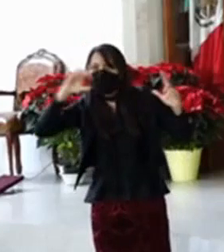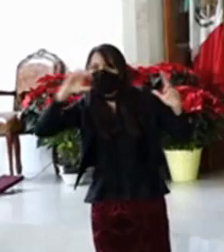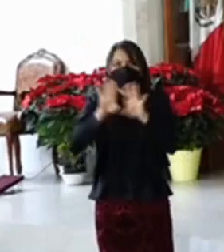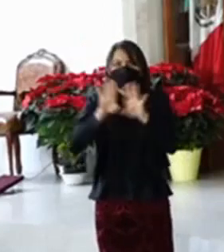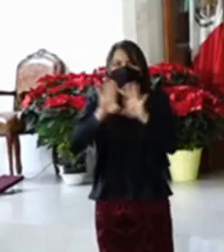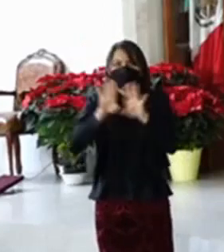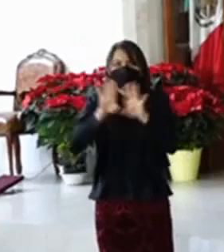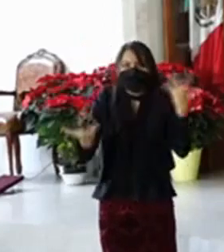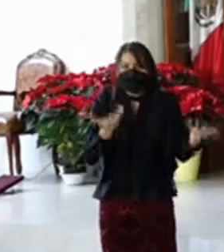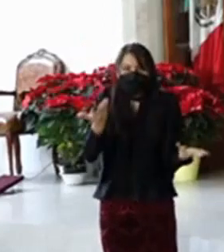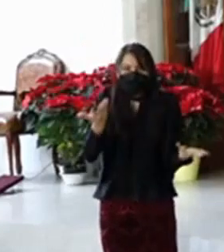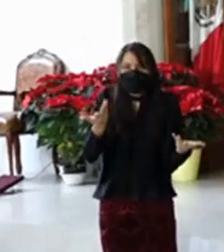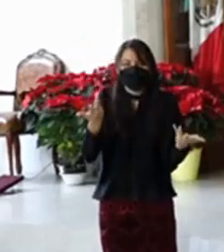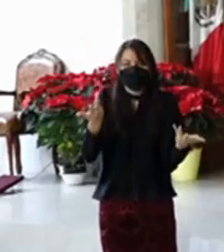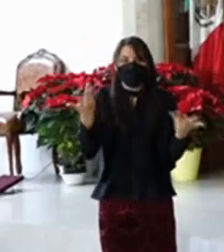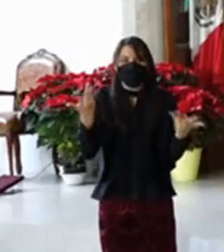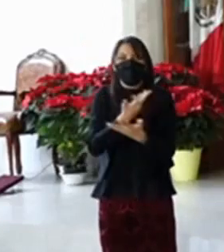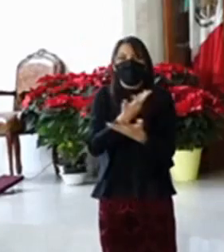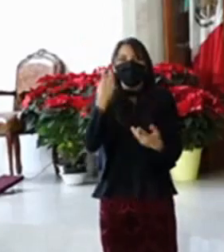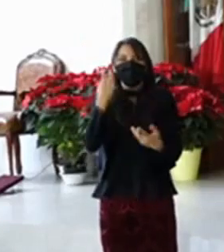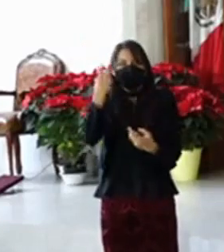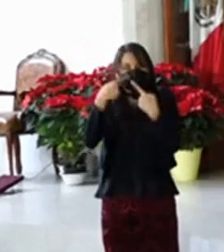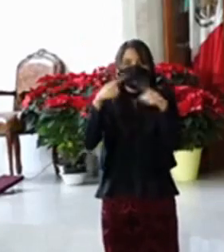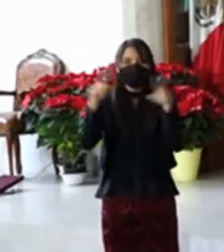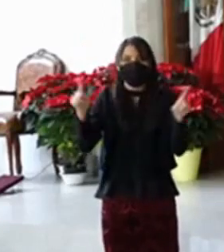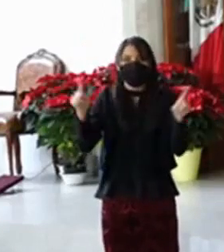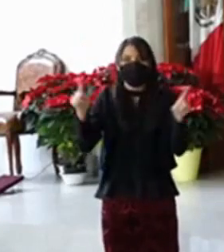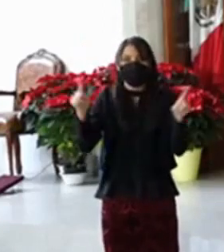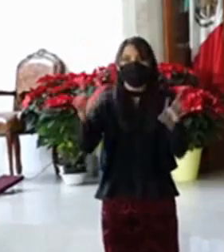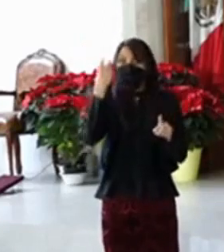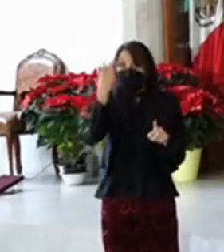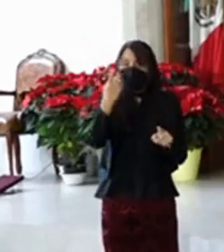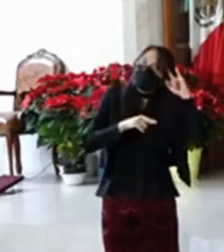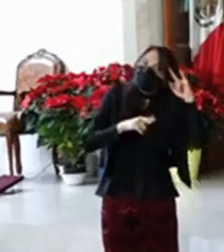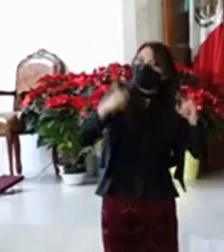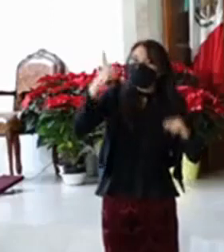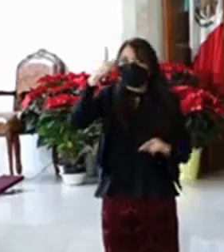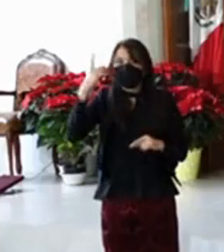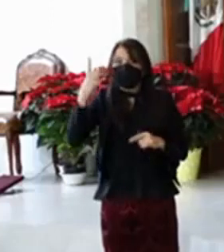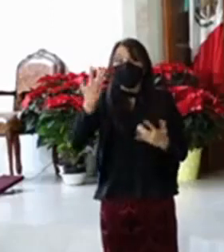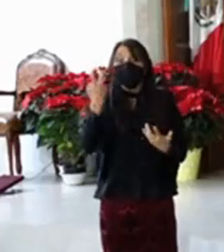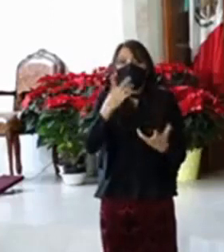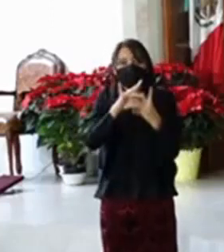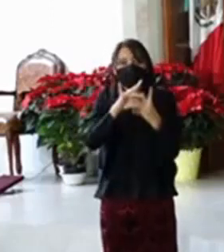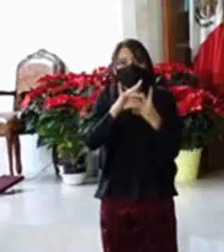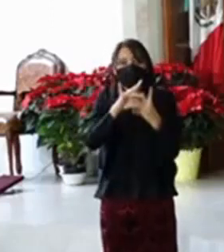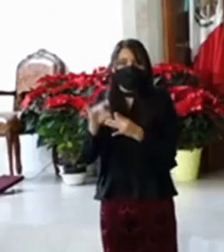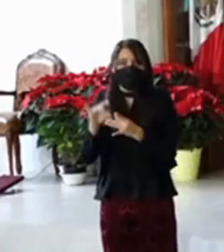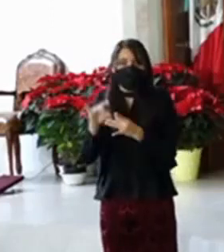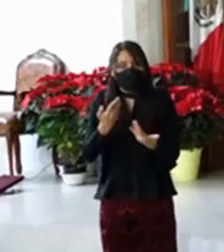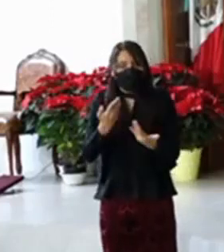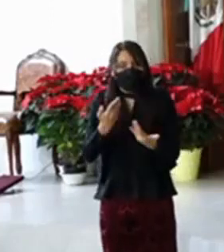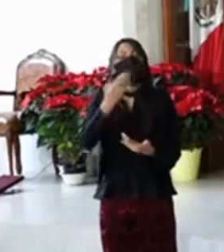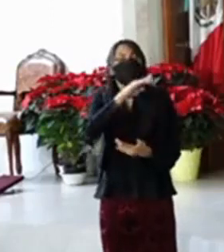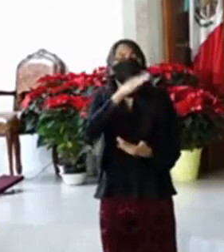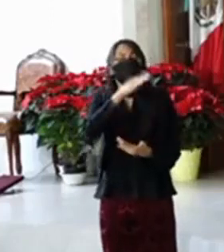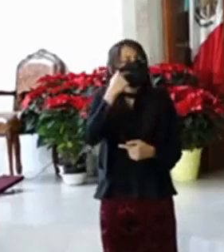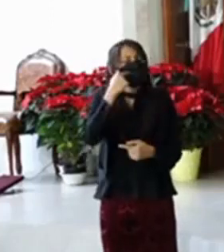¿Cómo es posible, de veras, que Acaz haya desechado la palabra del Señor?